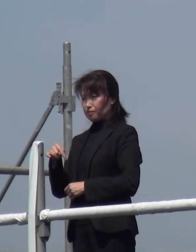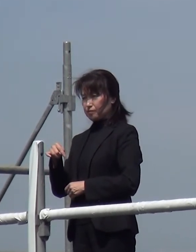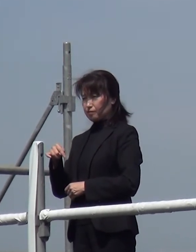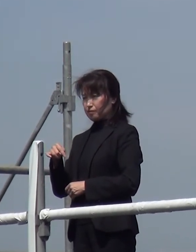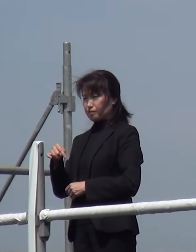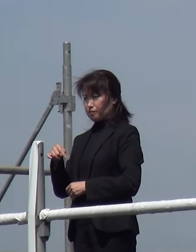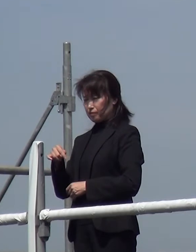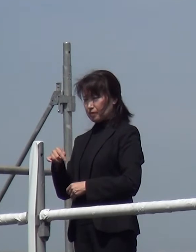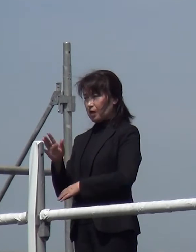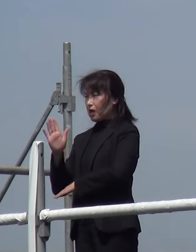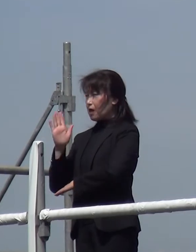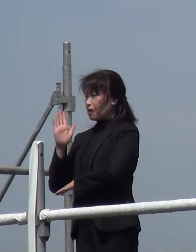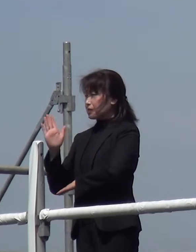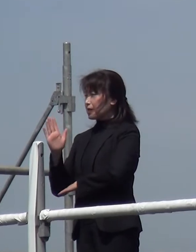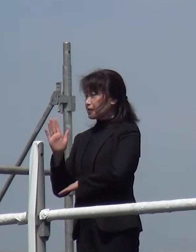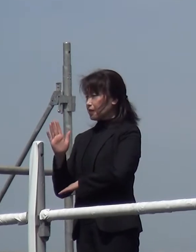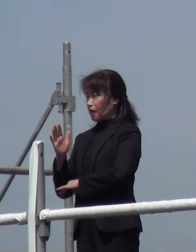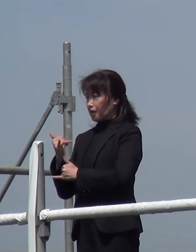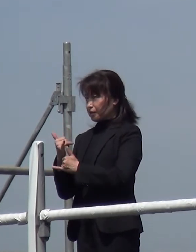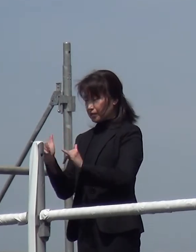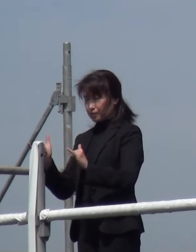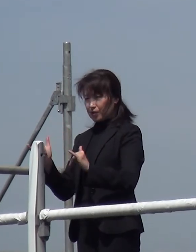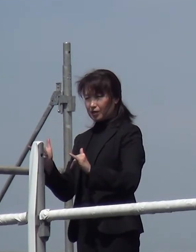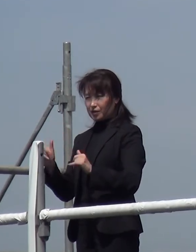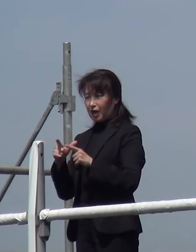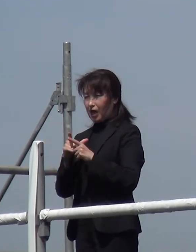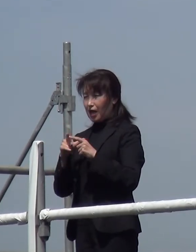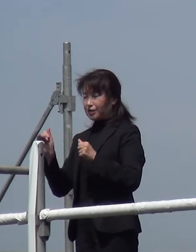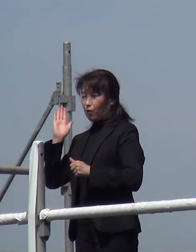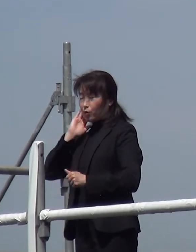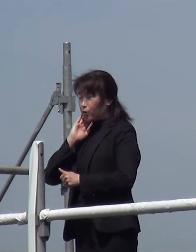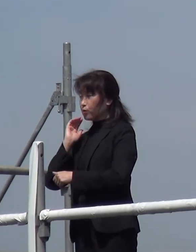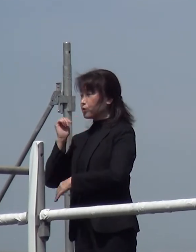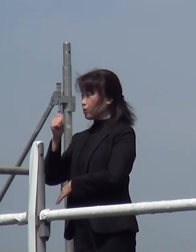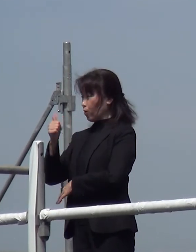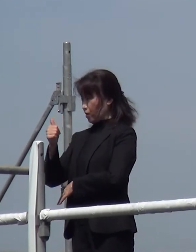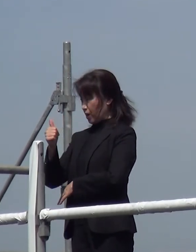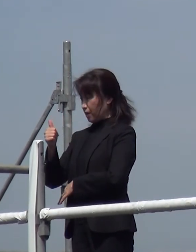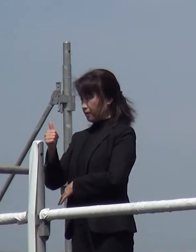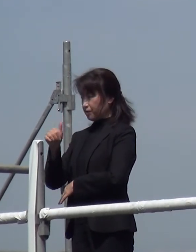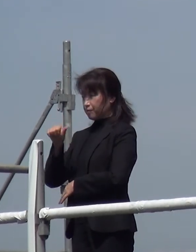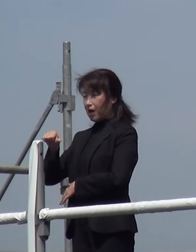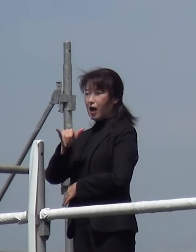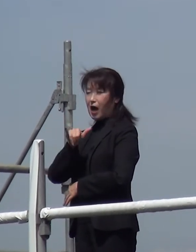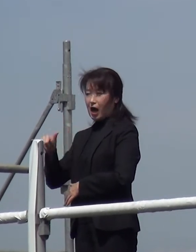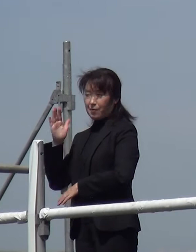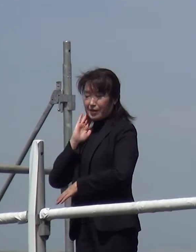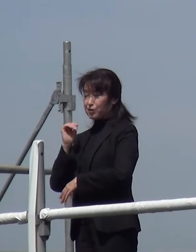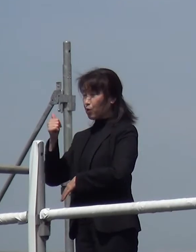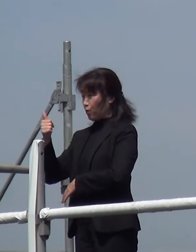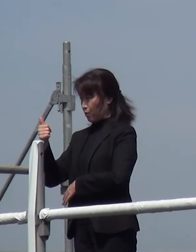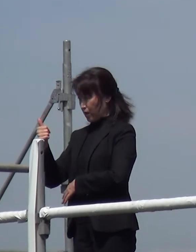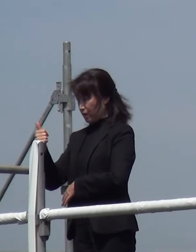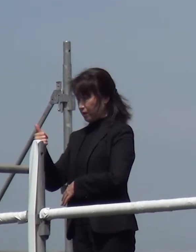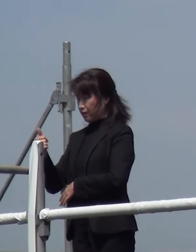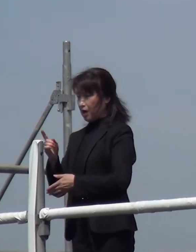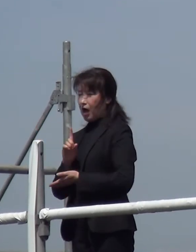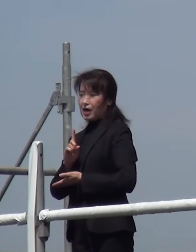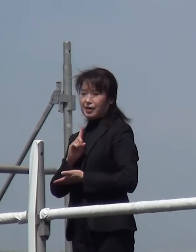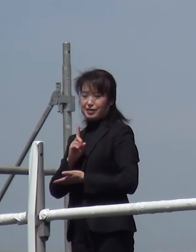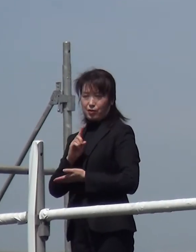政治家たちに向かって、日本の首相が安倍首相が喋